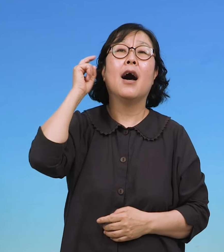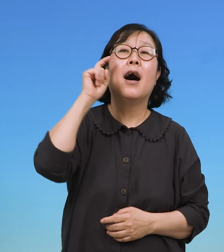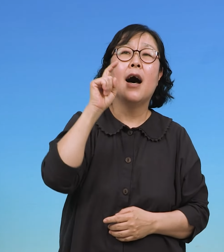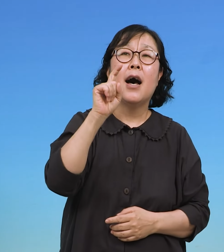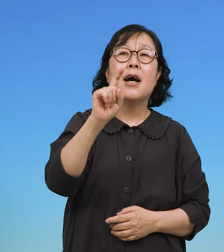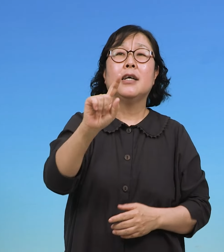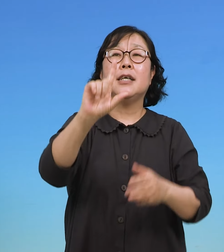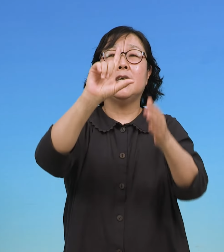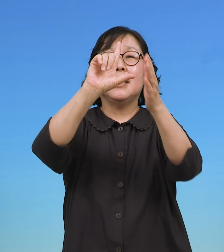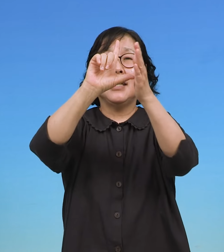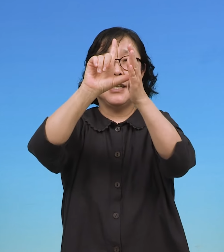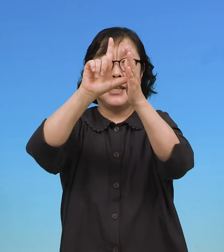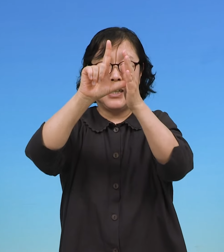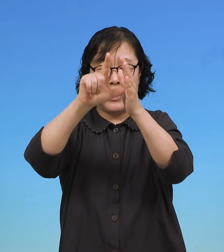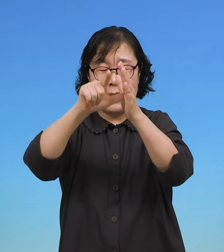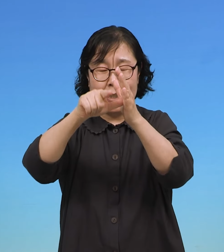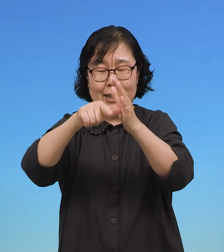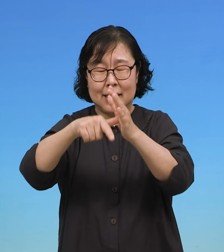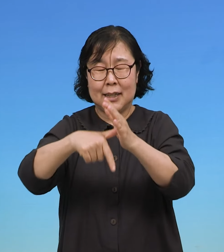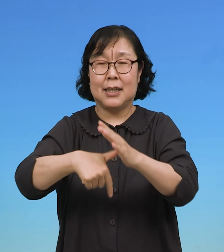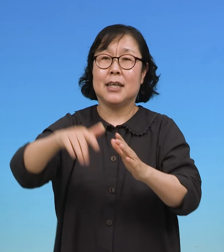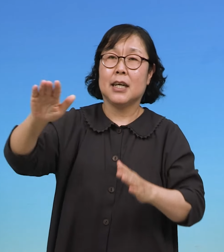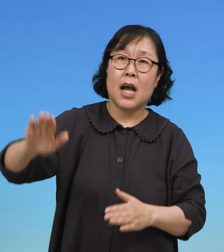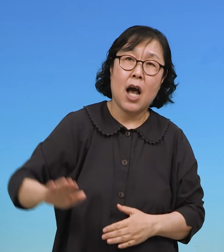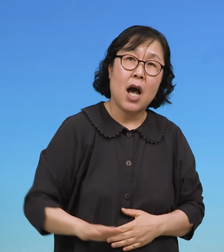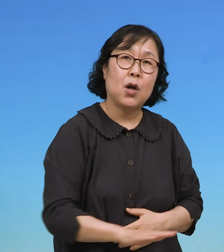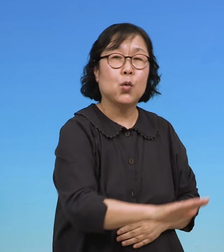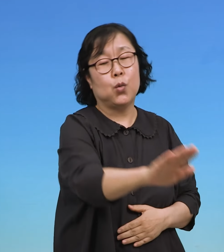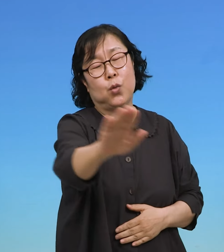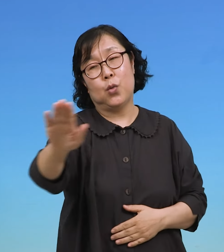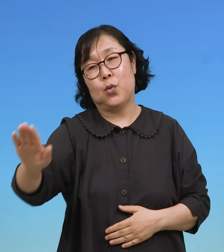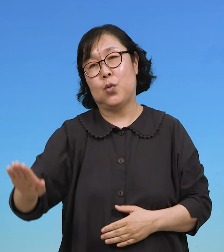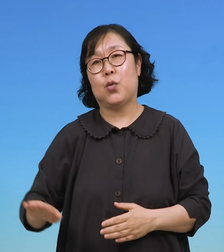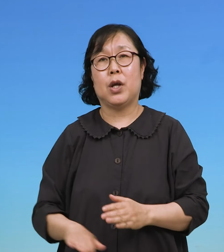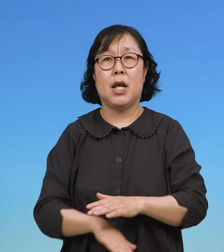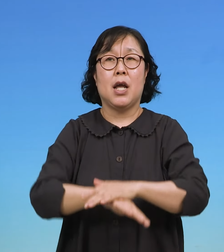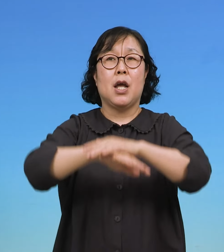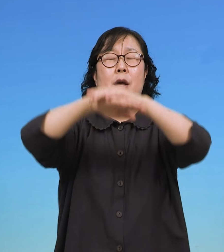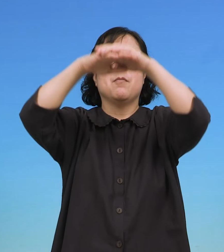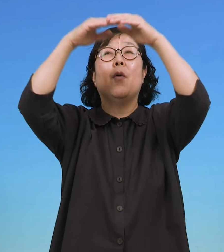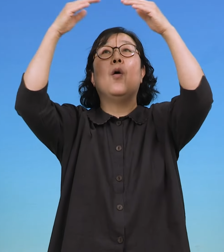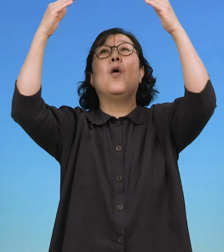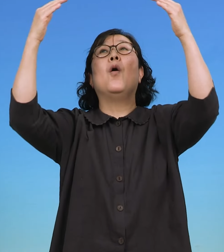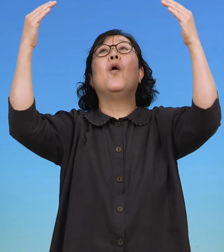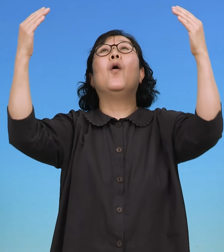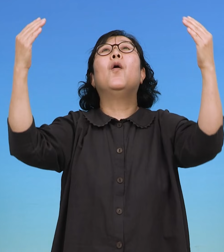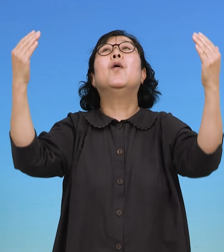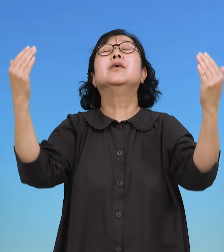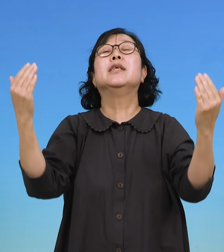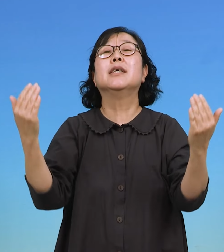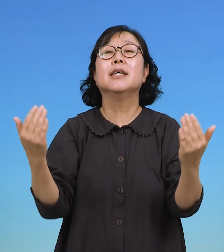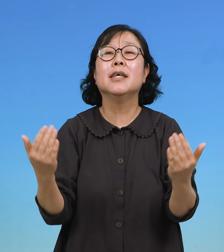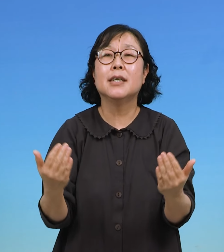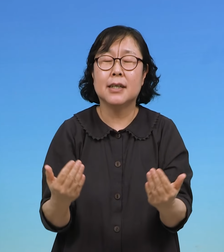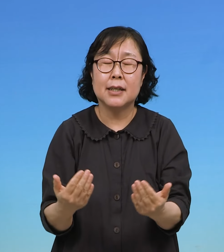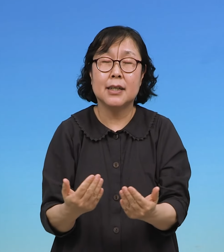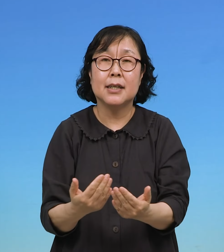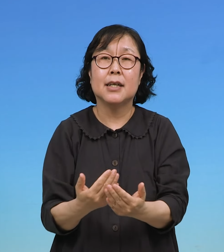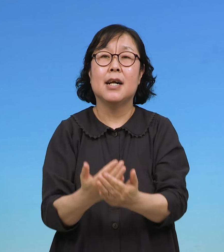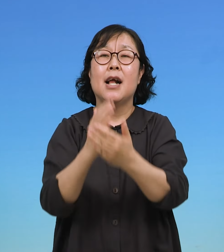이 시간 우리 모두를 감싸게 하여 주소서.